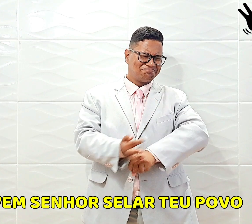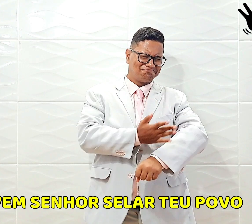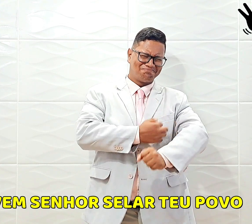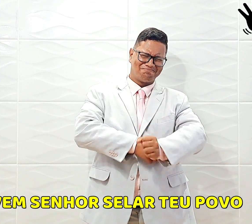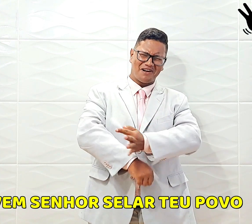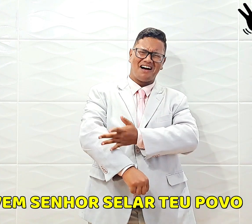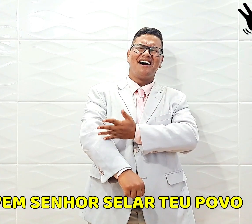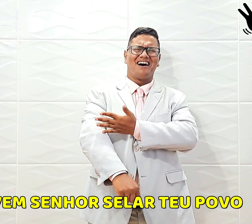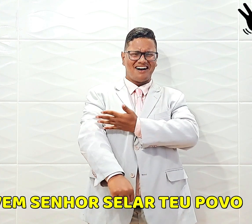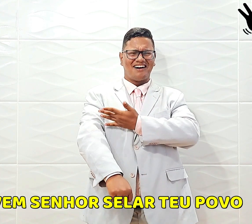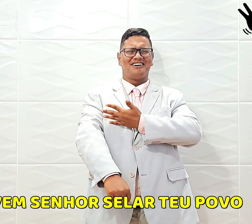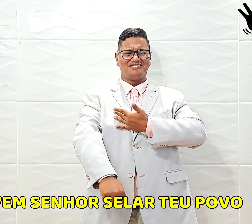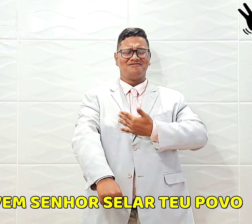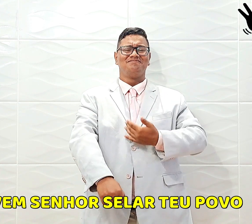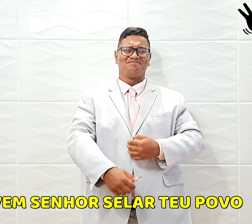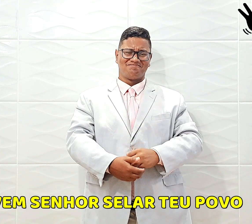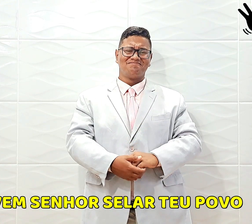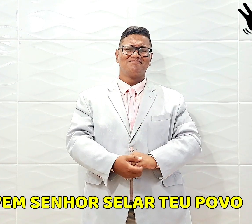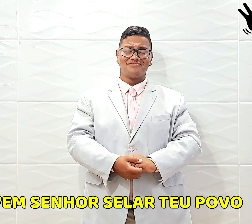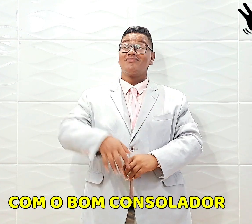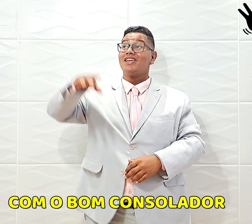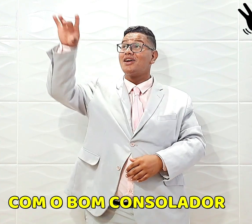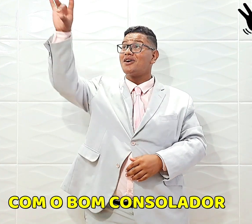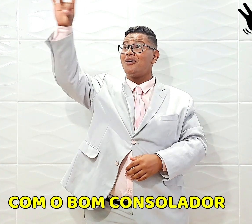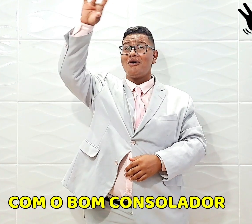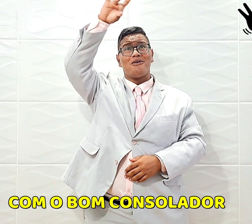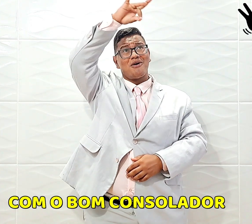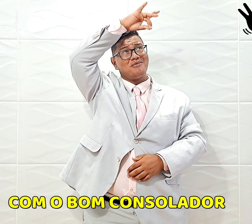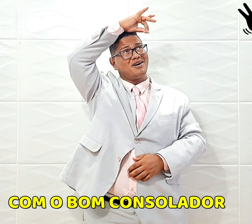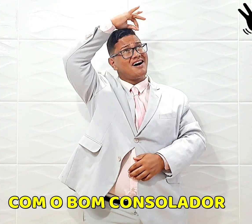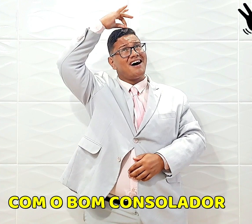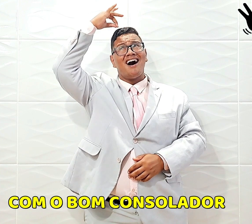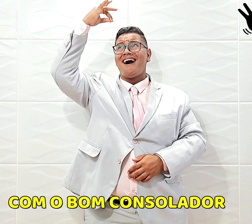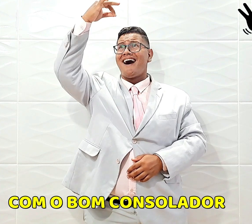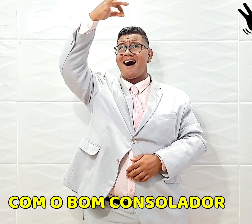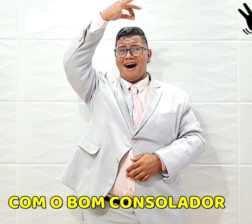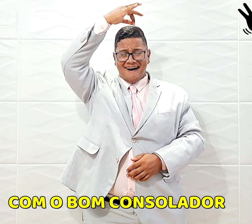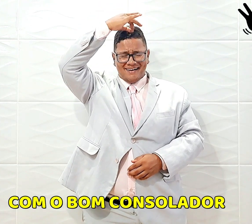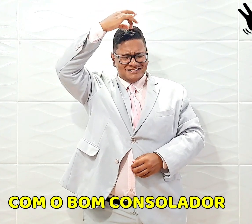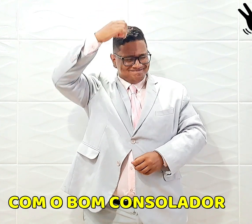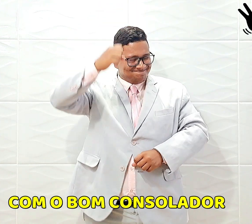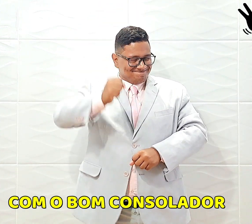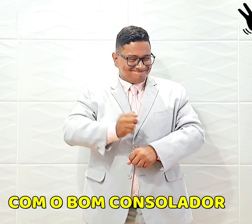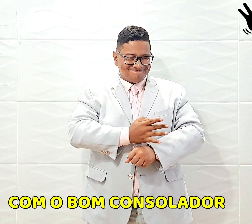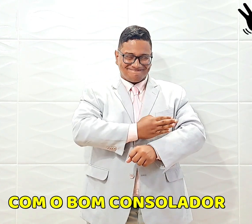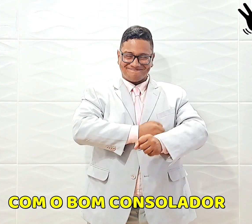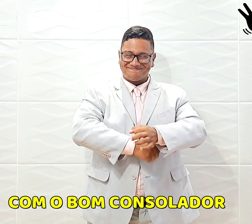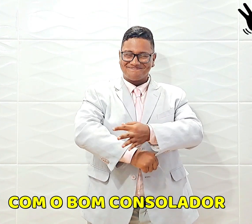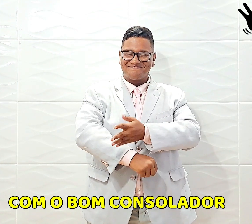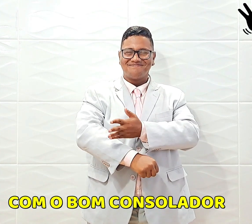selar teu povo com o bom consolador.